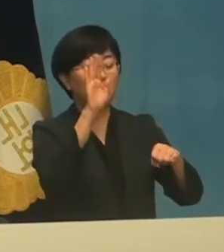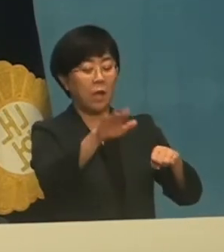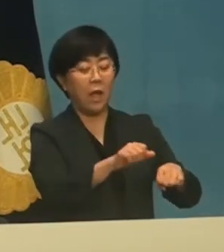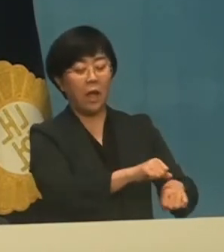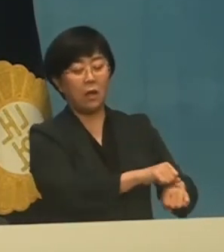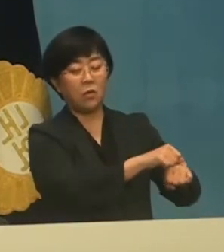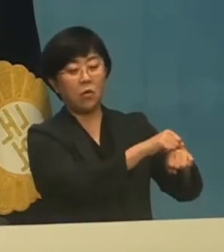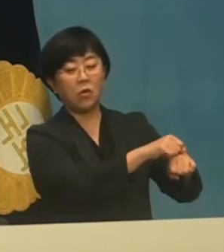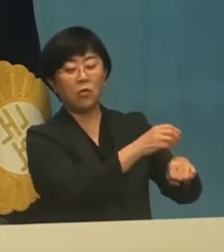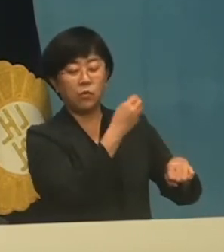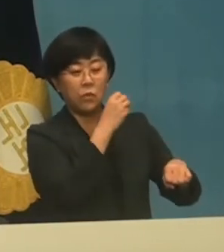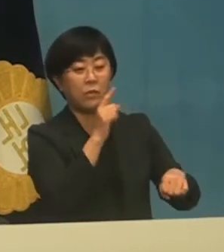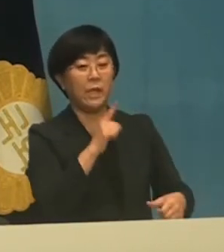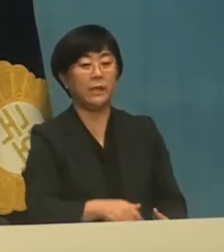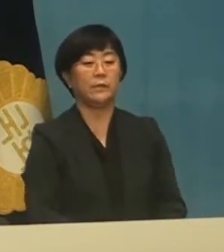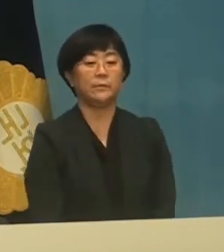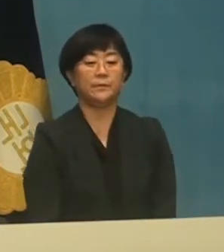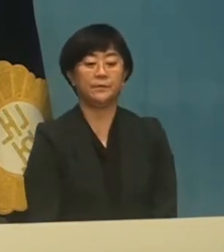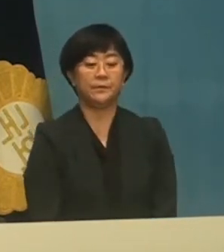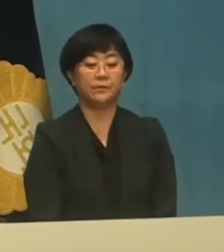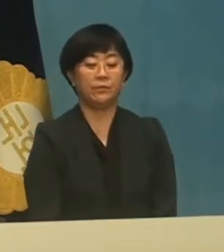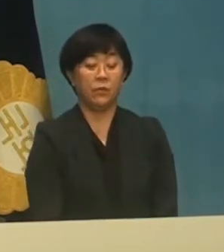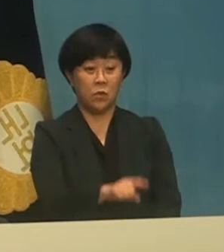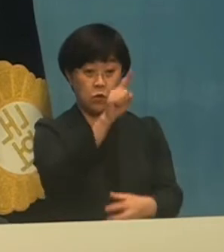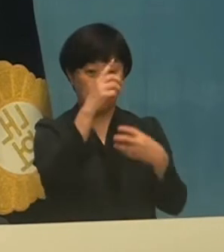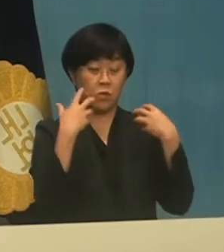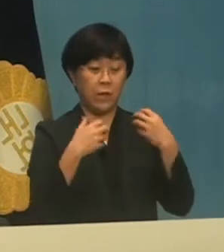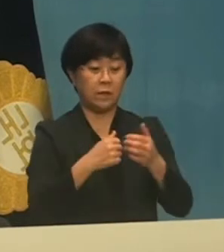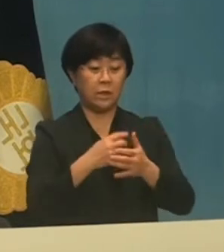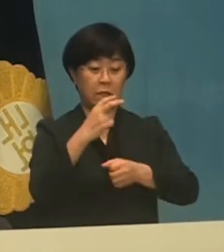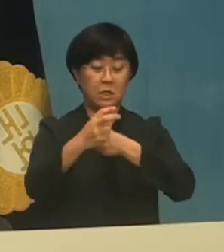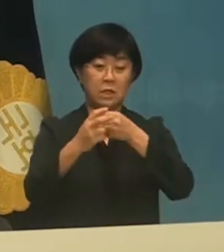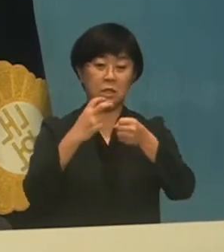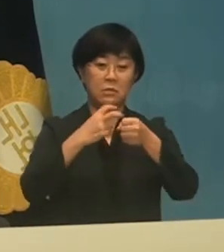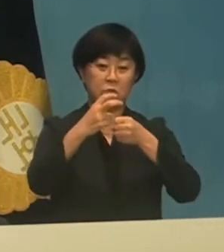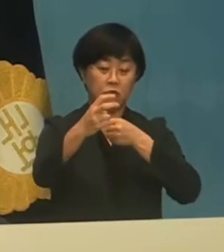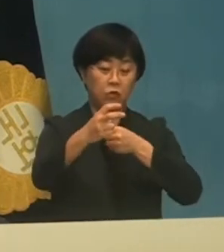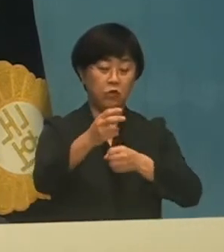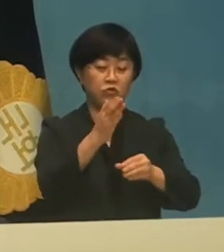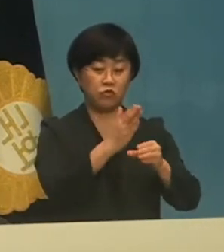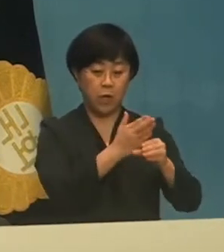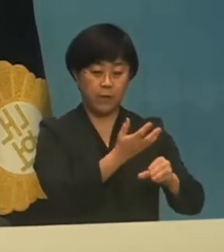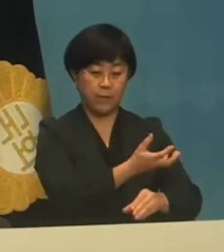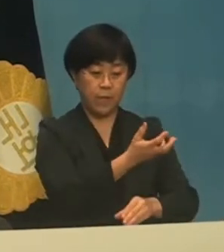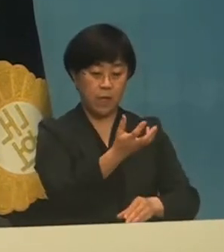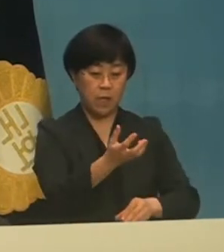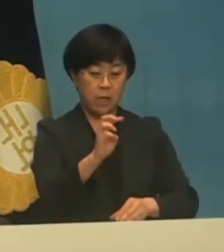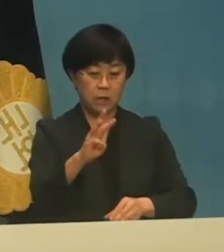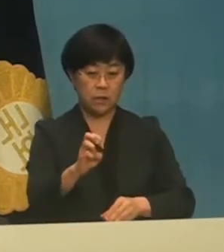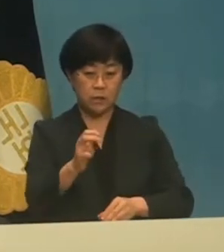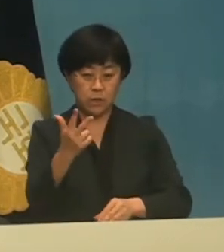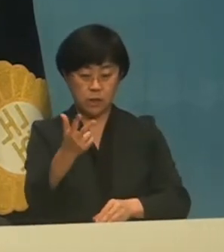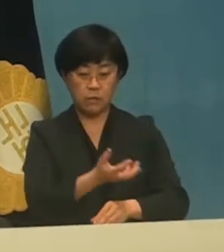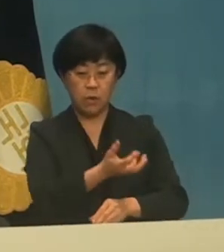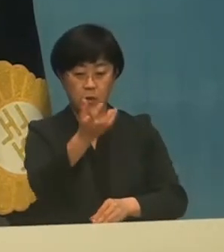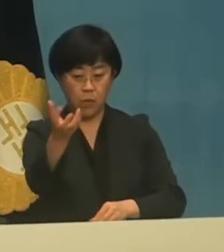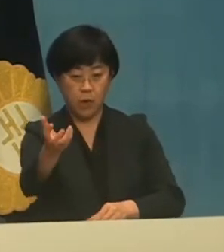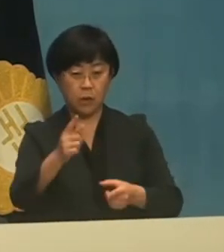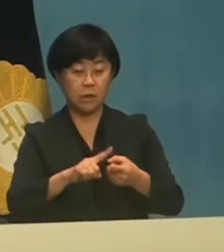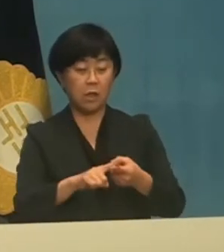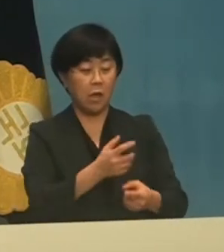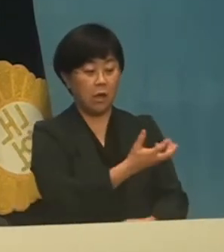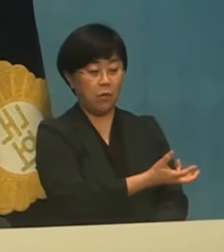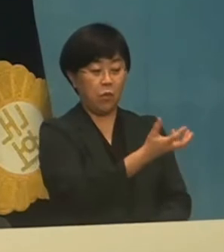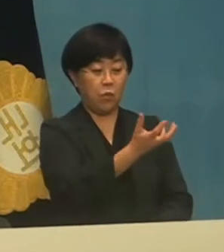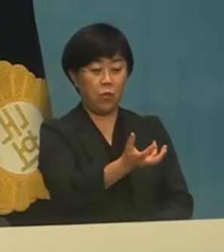매우 농후합니다. 정부 말대로 20년 뒤에 중간 저장시, 37년 뒤에 연구 처분장으로